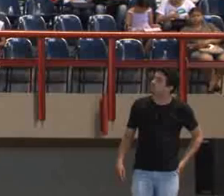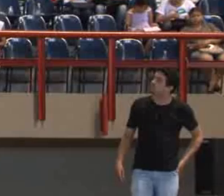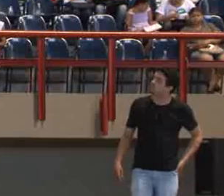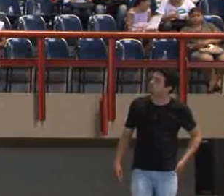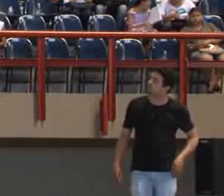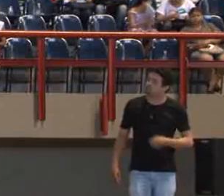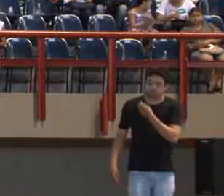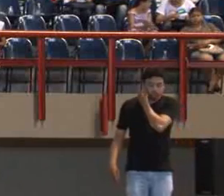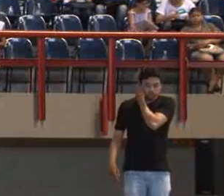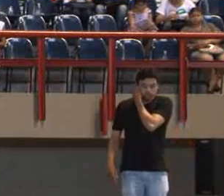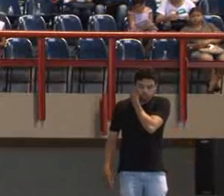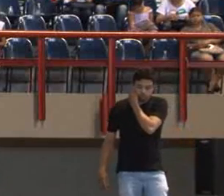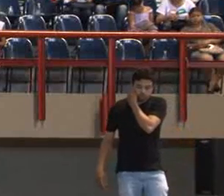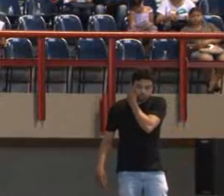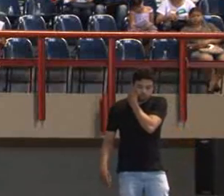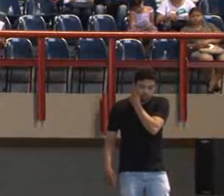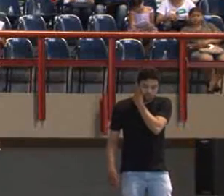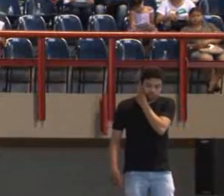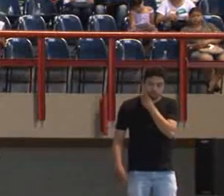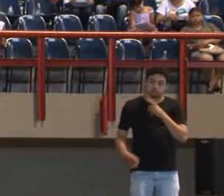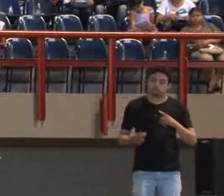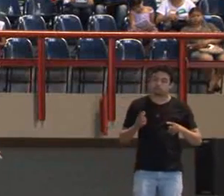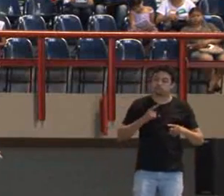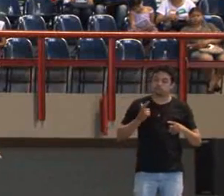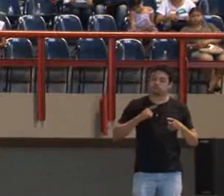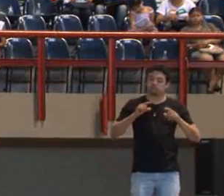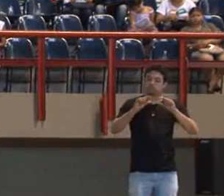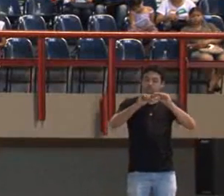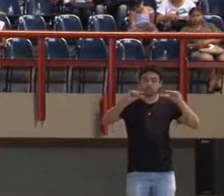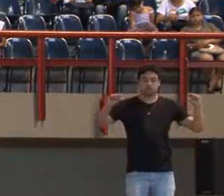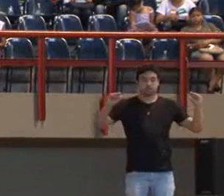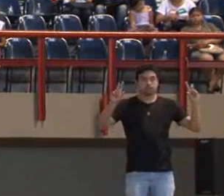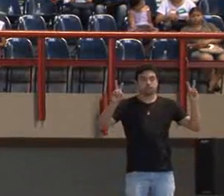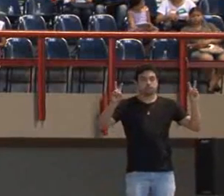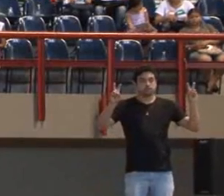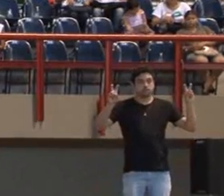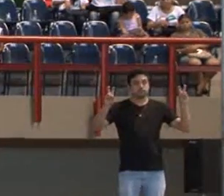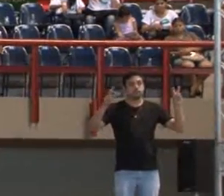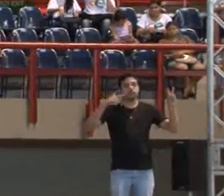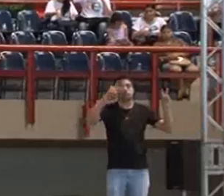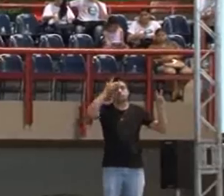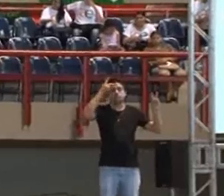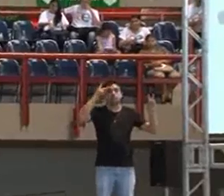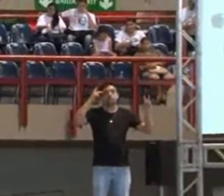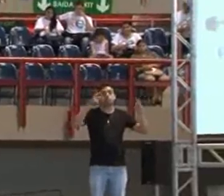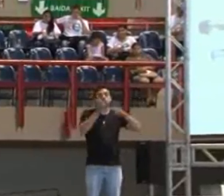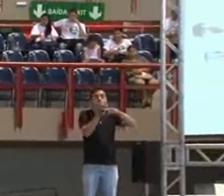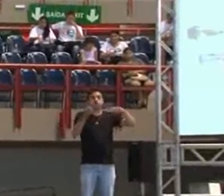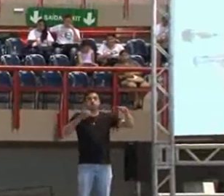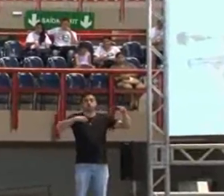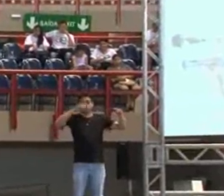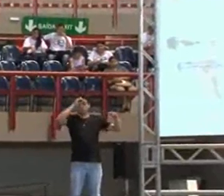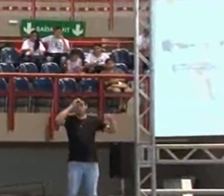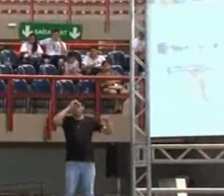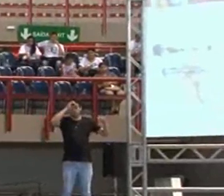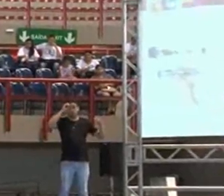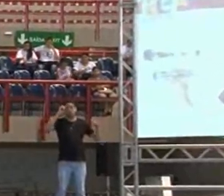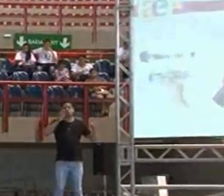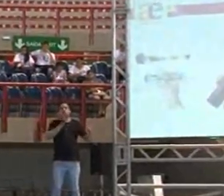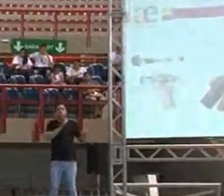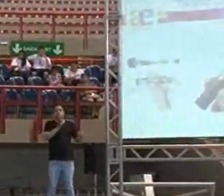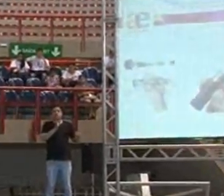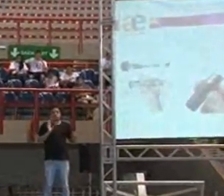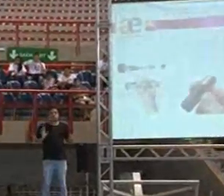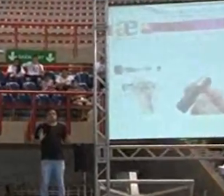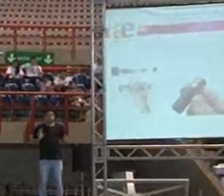Olha, tem uma frase que mesmo quem não sabe nada de física